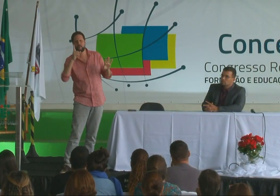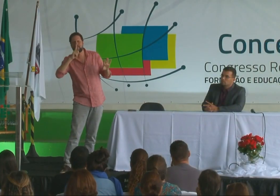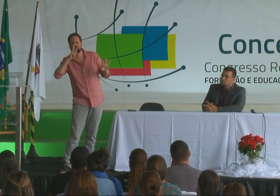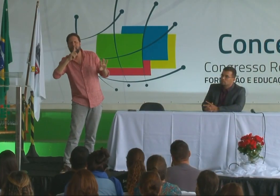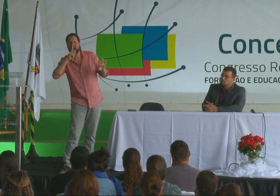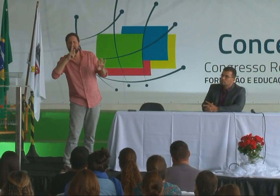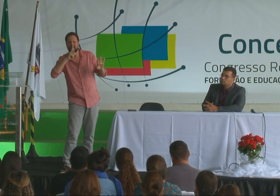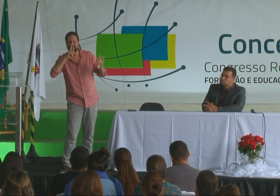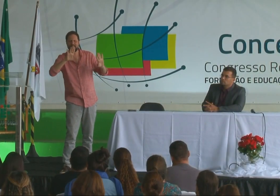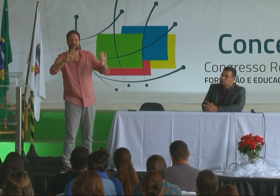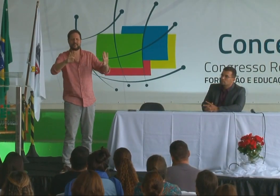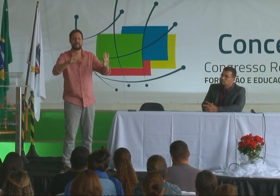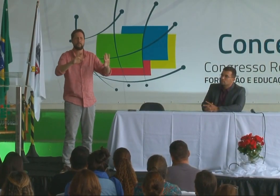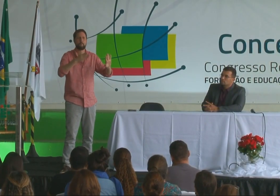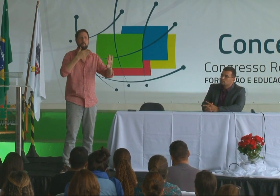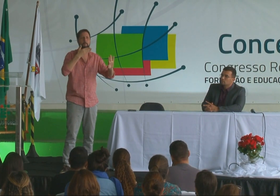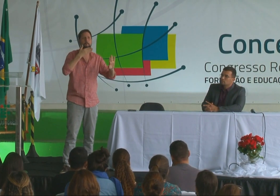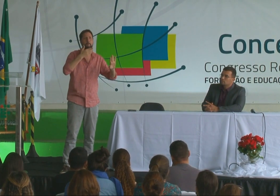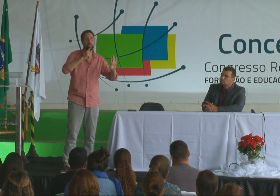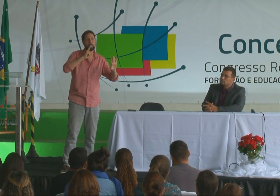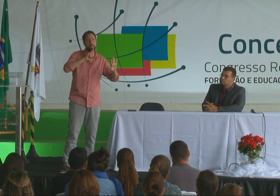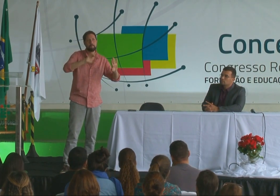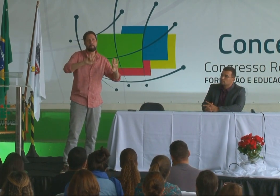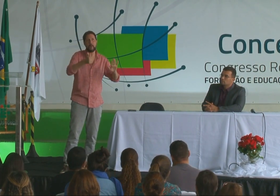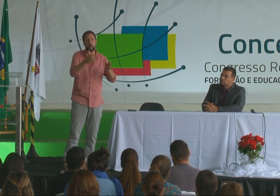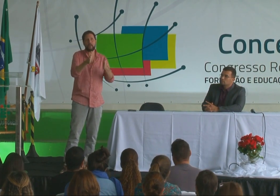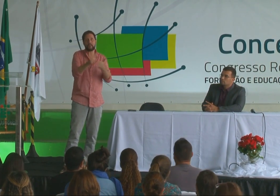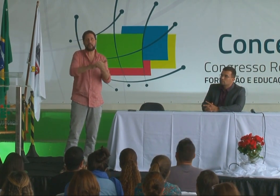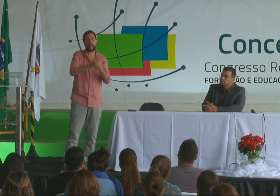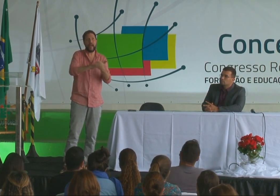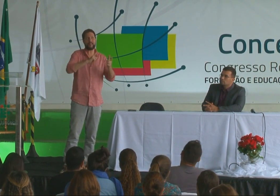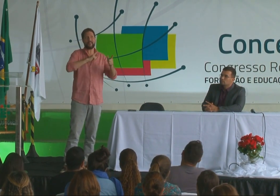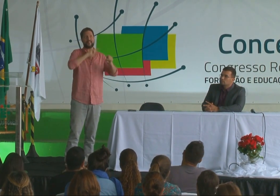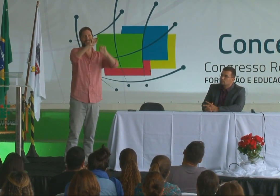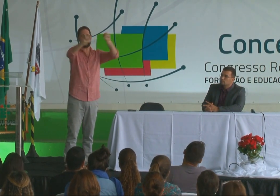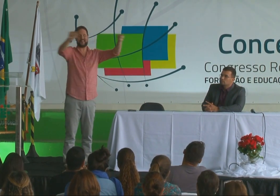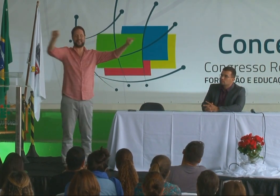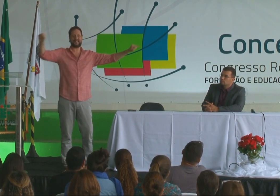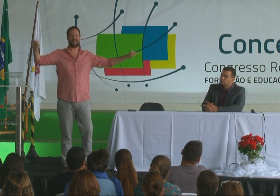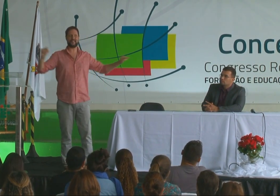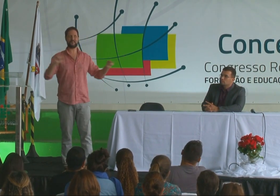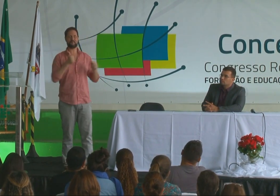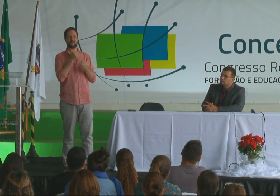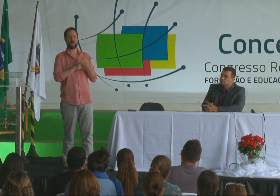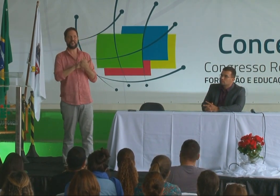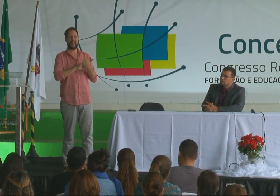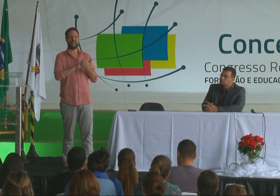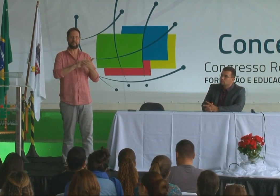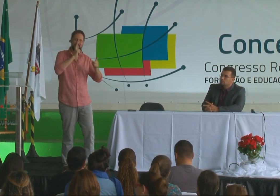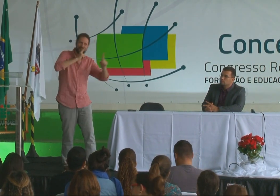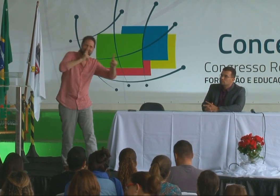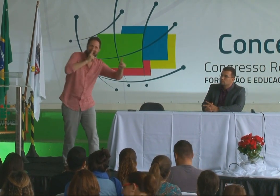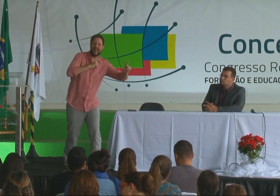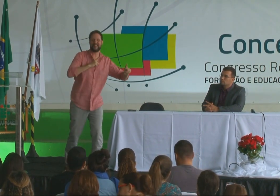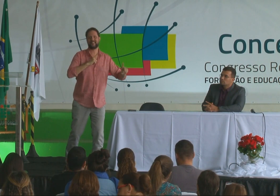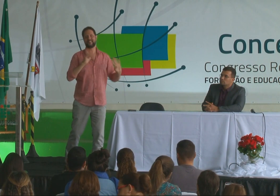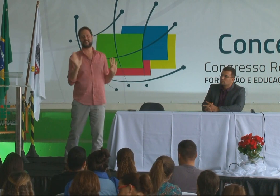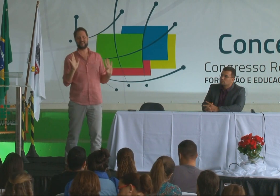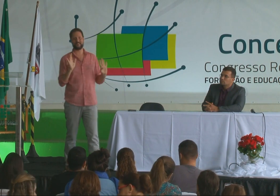nesses espaços. Eu sei que é um processo ainda que tem falhas, e que não é uma coisa que está